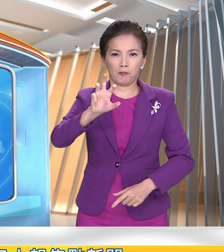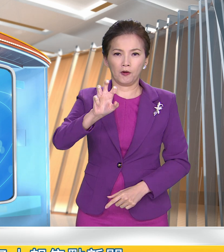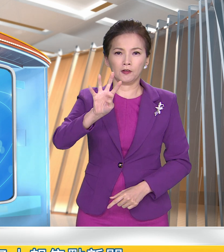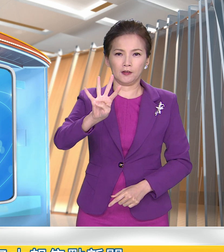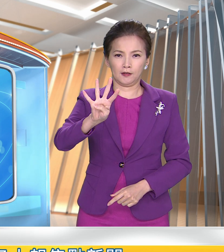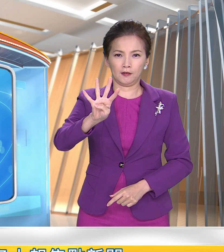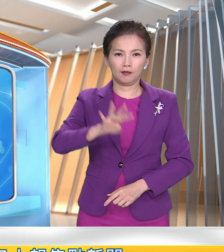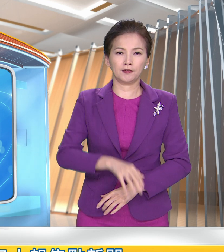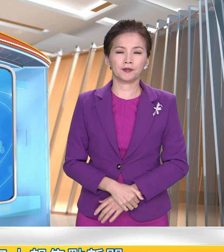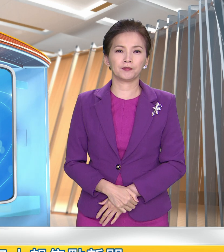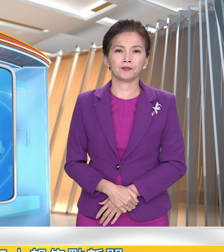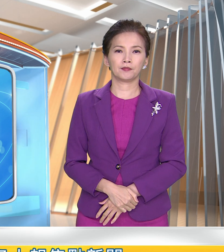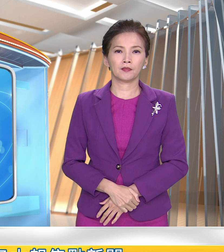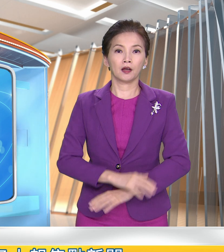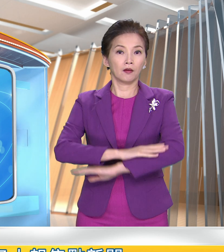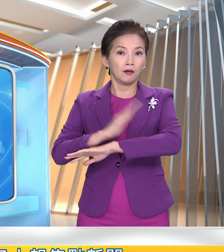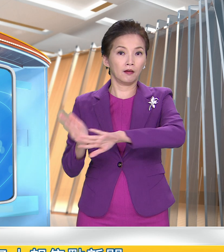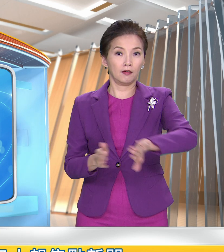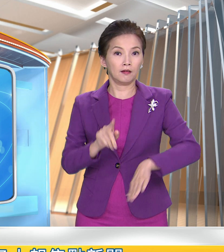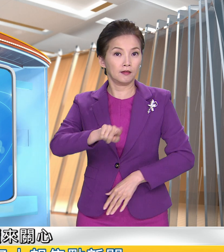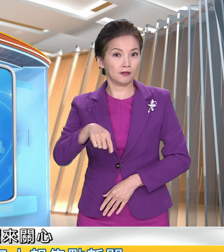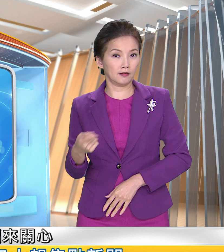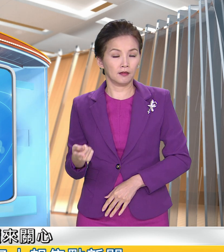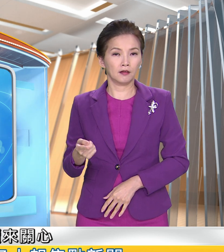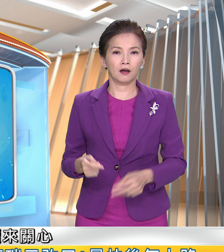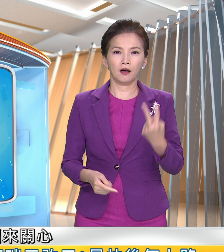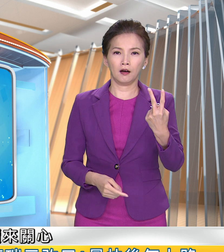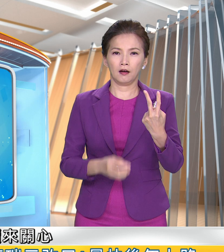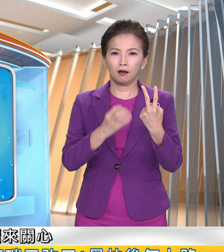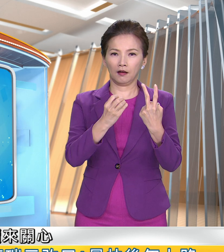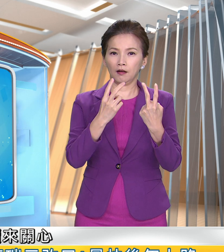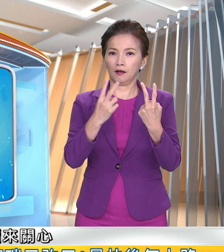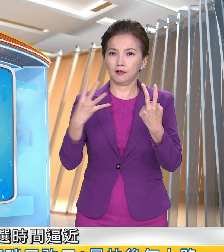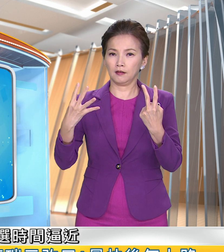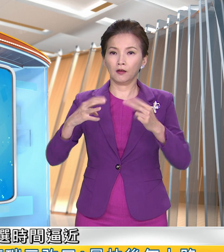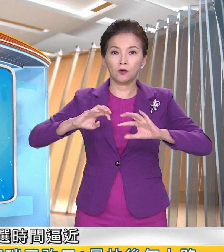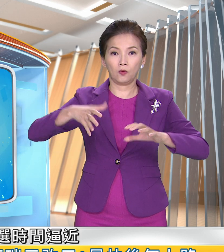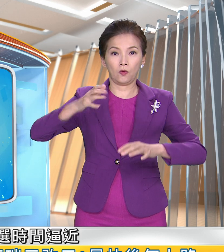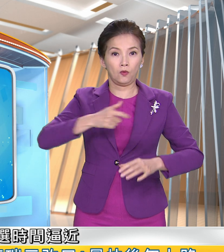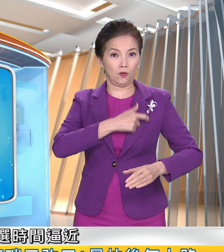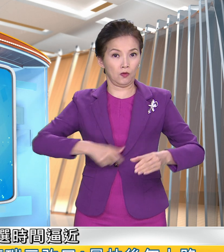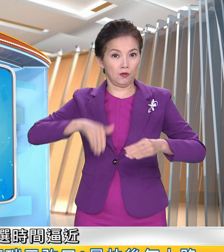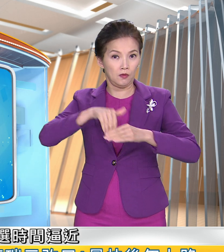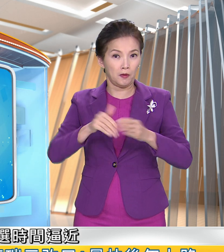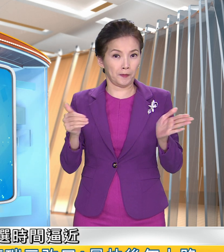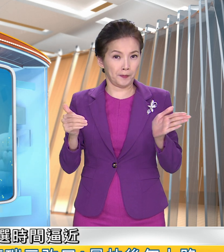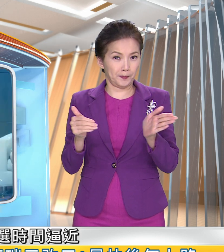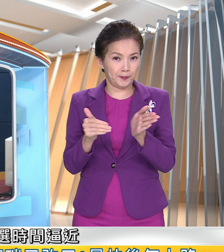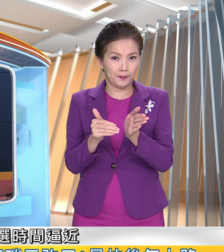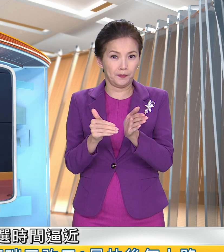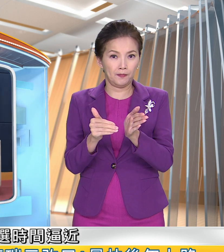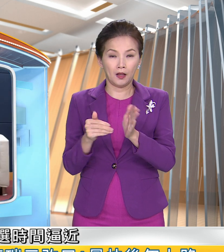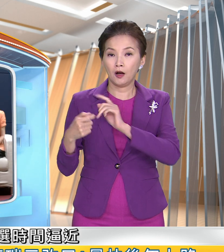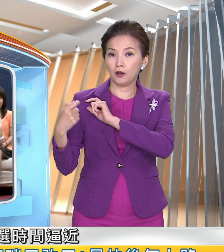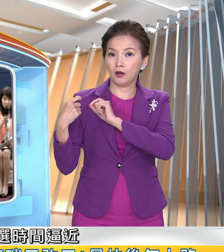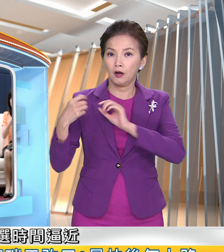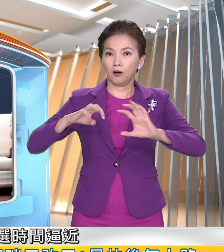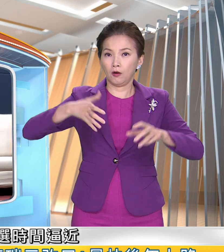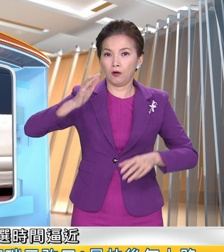院。而看完报纸重点，继续来关心，随着2024总统大选的时间逼近，